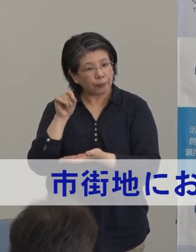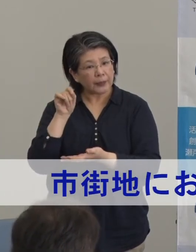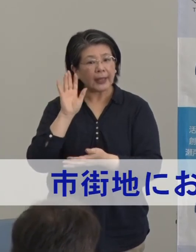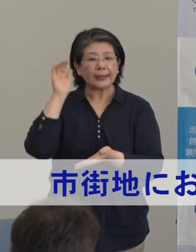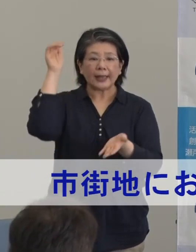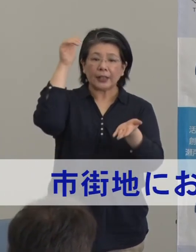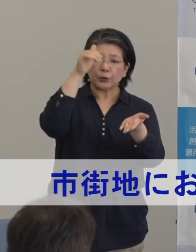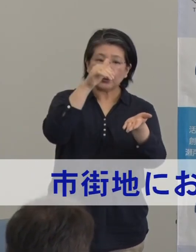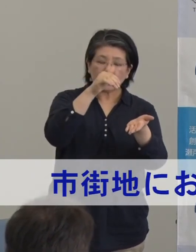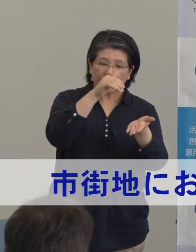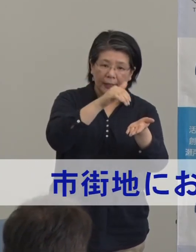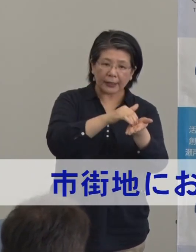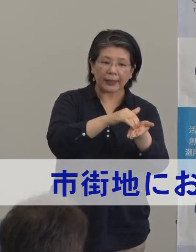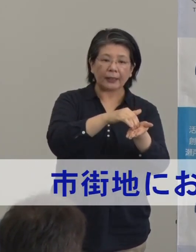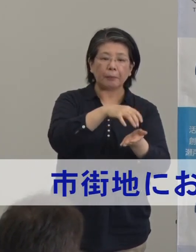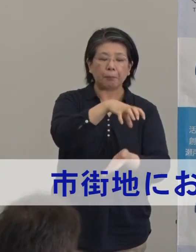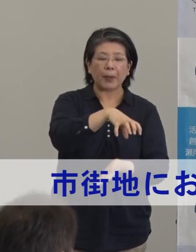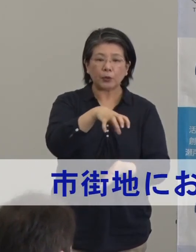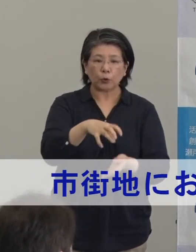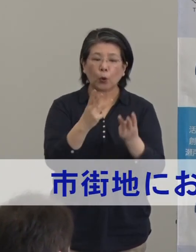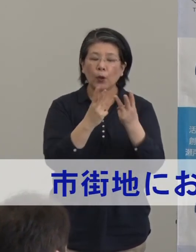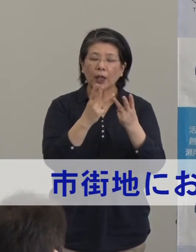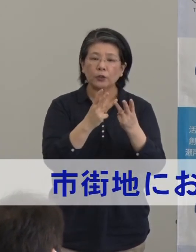してまいりたいというふうに思っております。